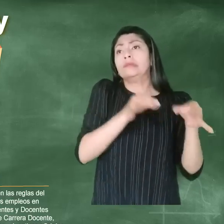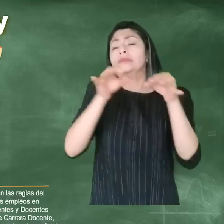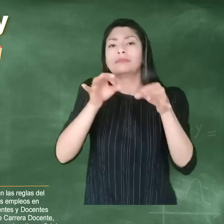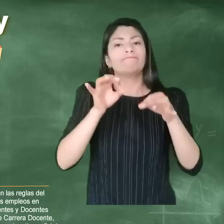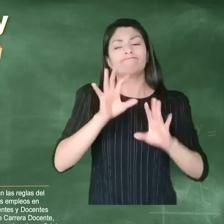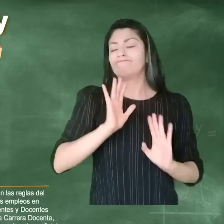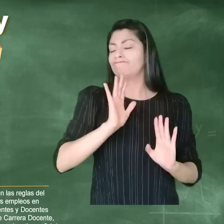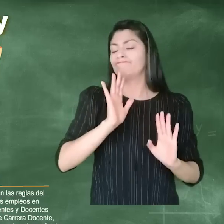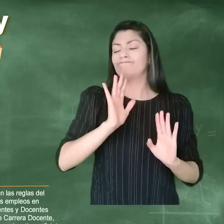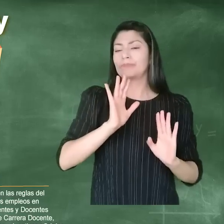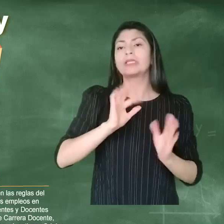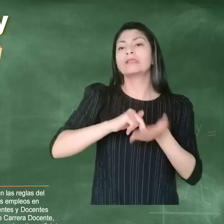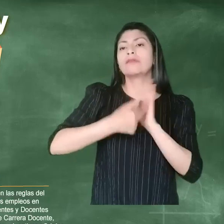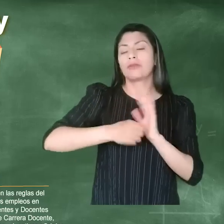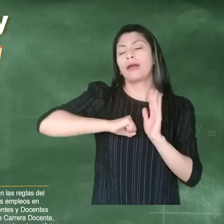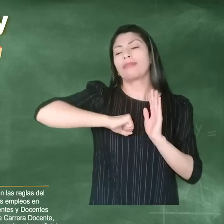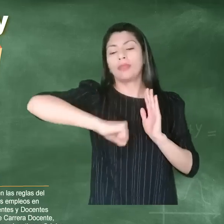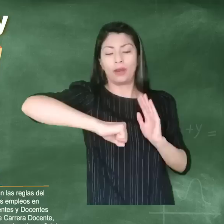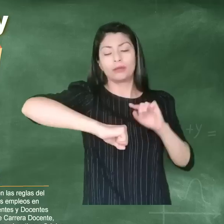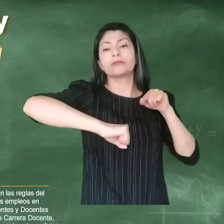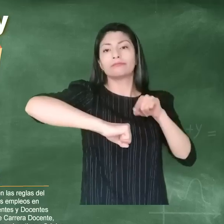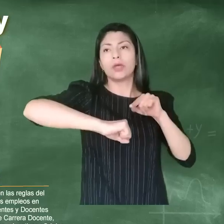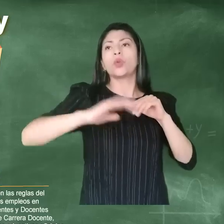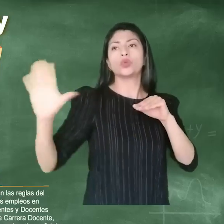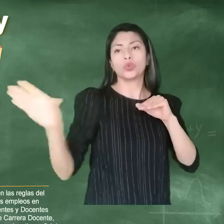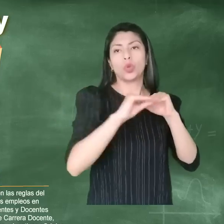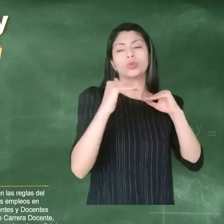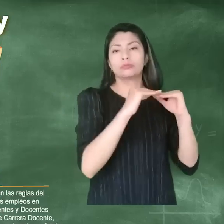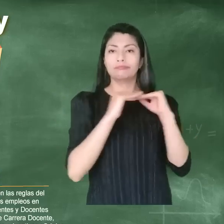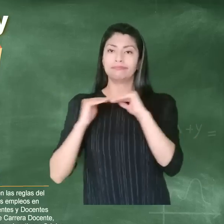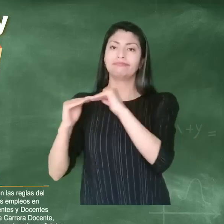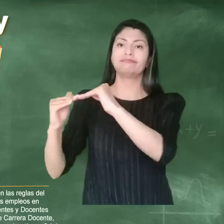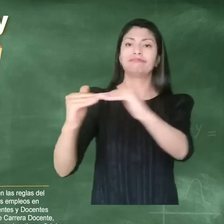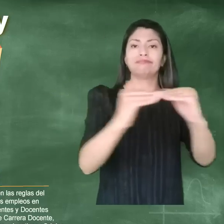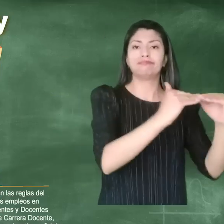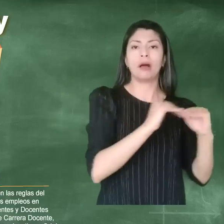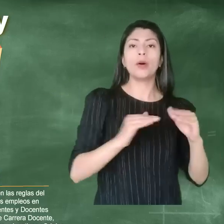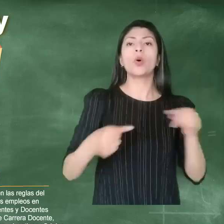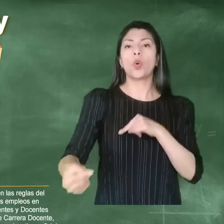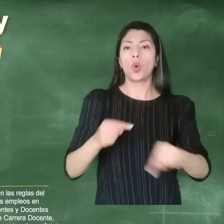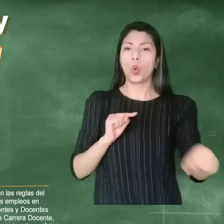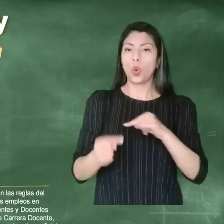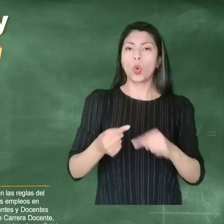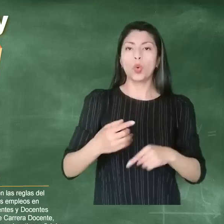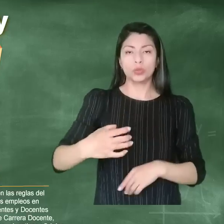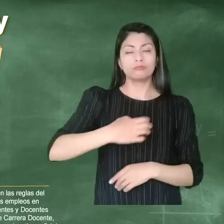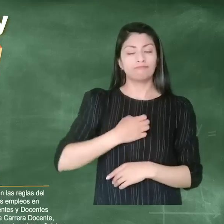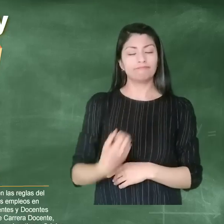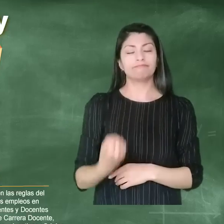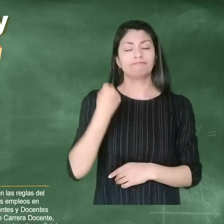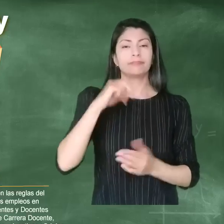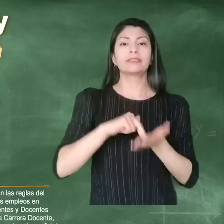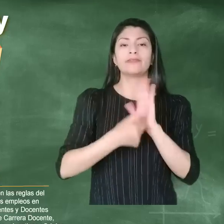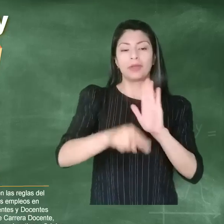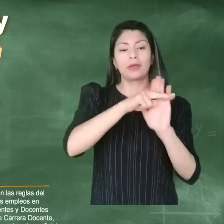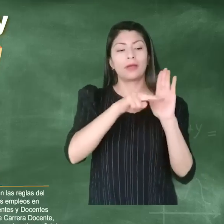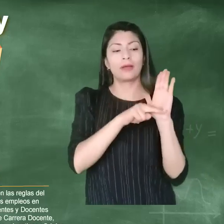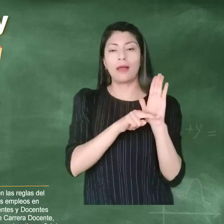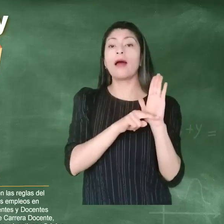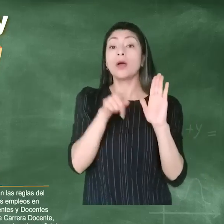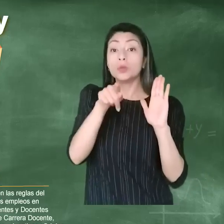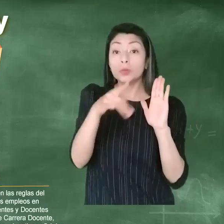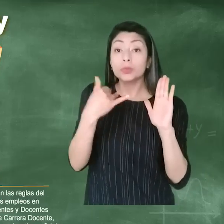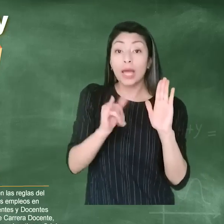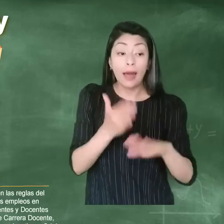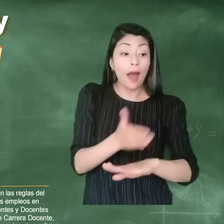principios esenciales en un Estado social de derecho y, particularmente, en estos concursos de méritos. Esta regla